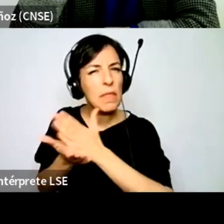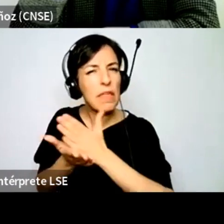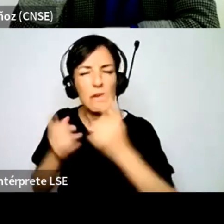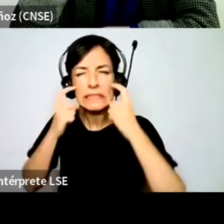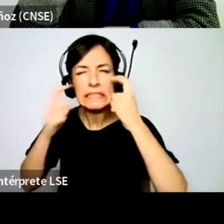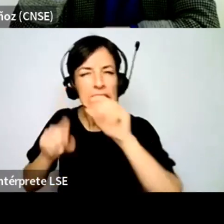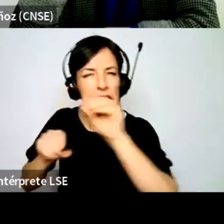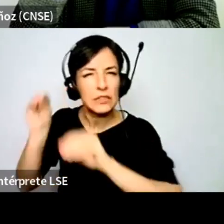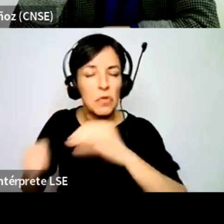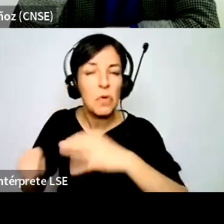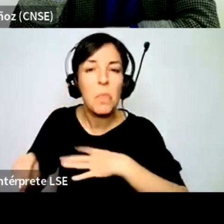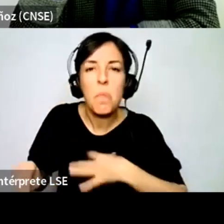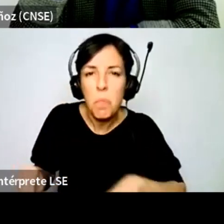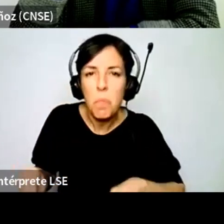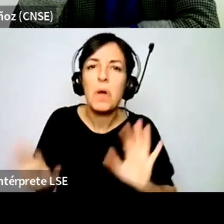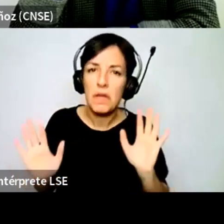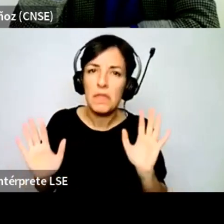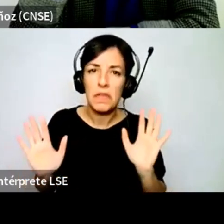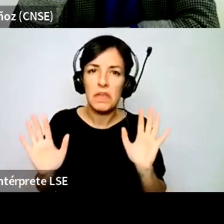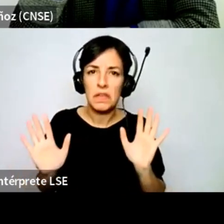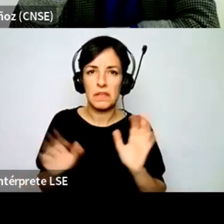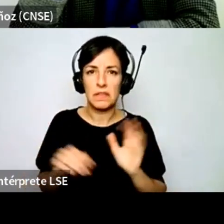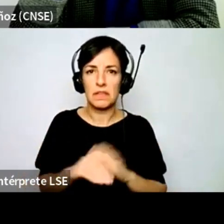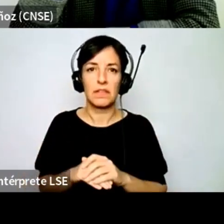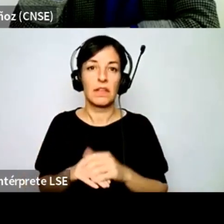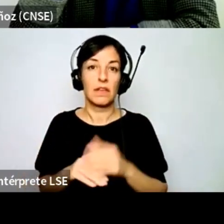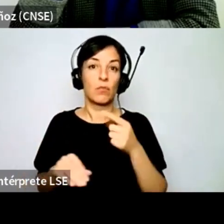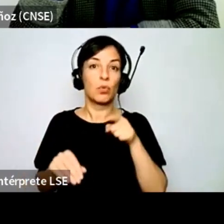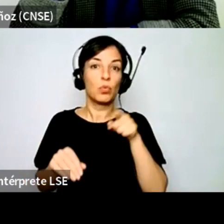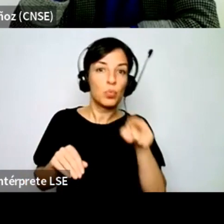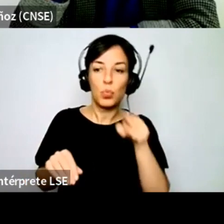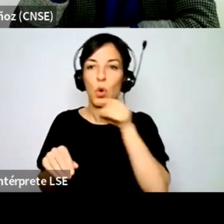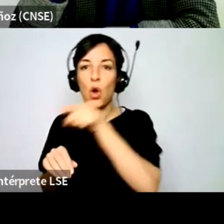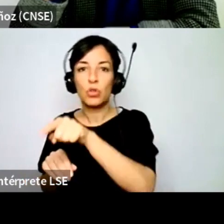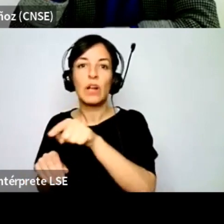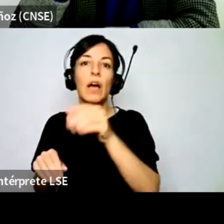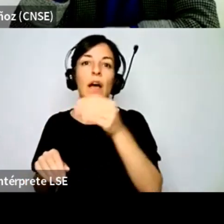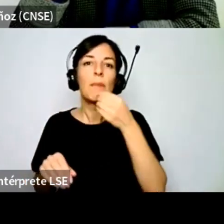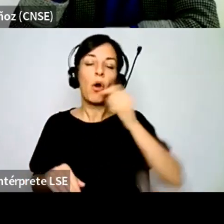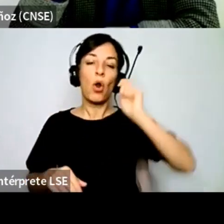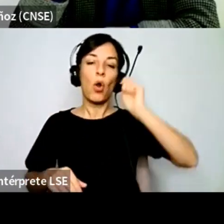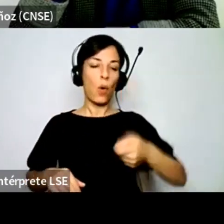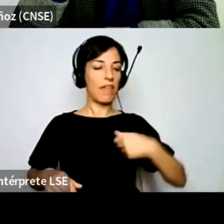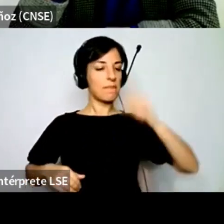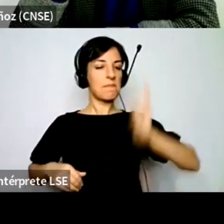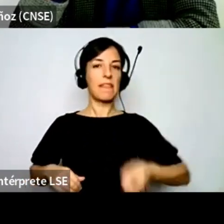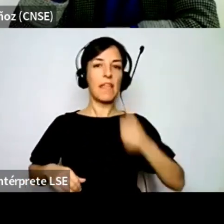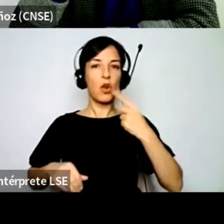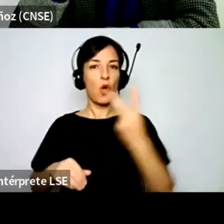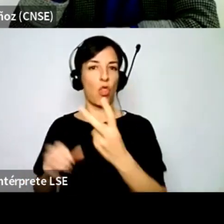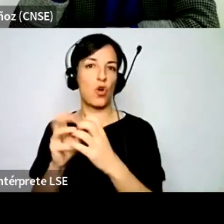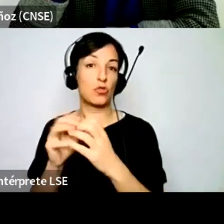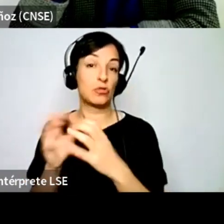intentar resolver el asunto entre las partes en lugar de que sea el juez el que decida.